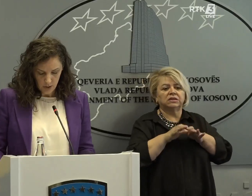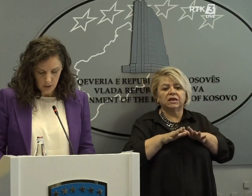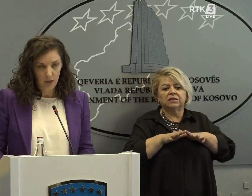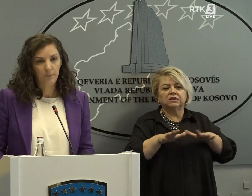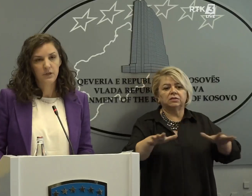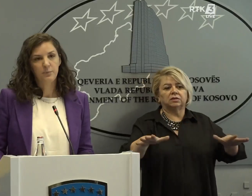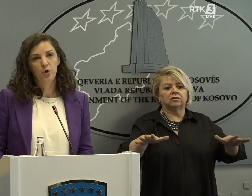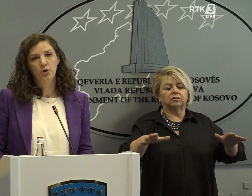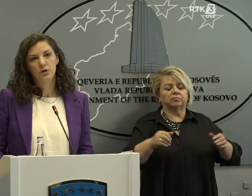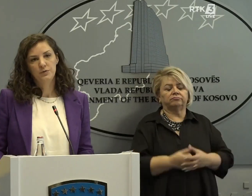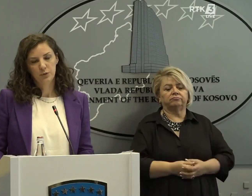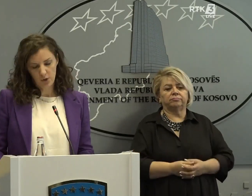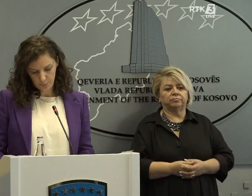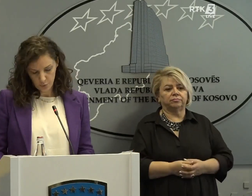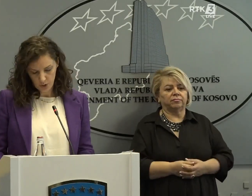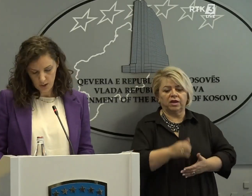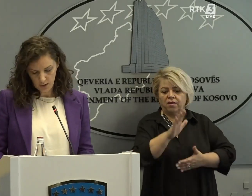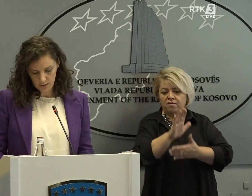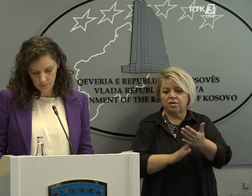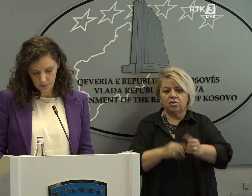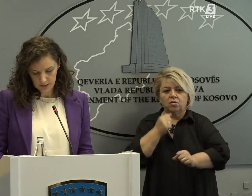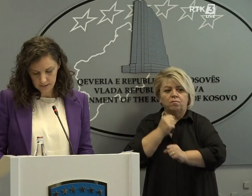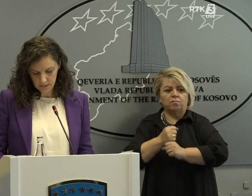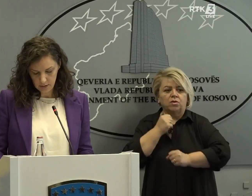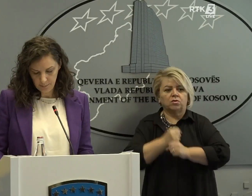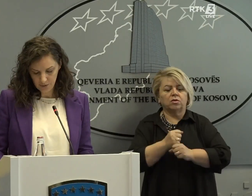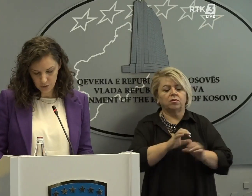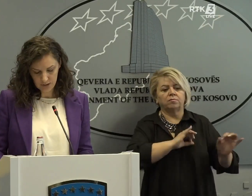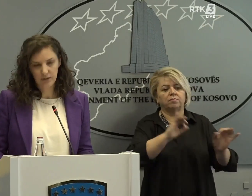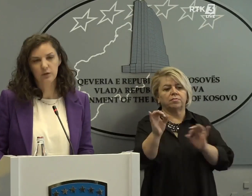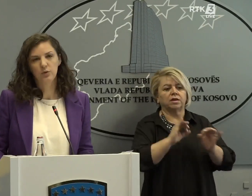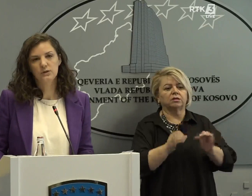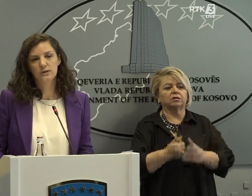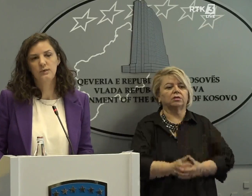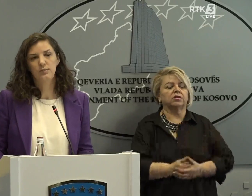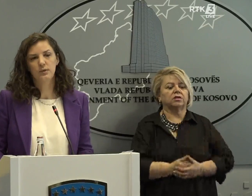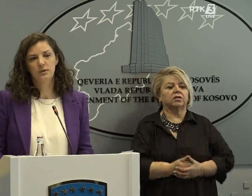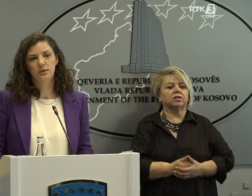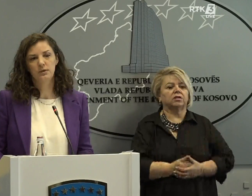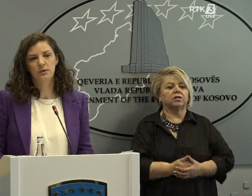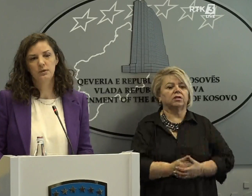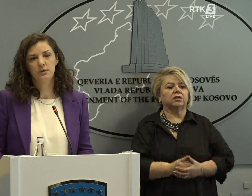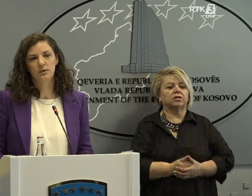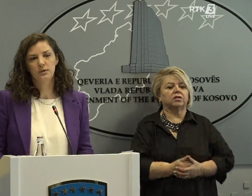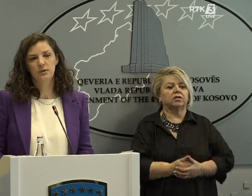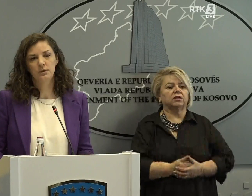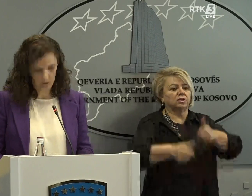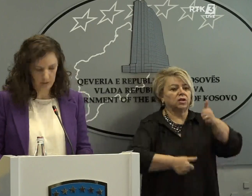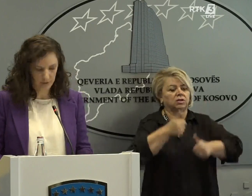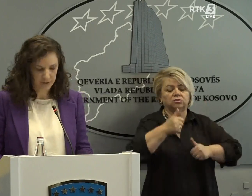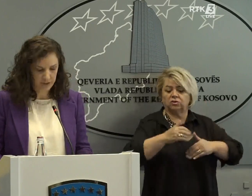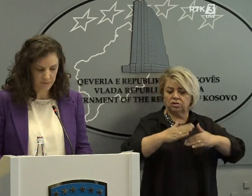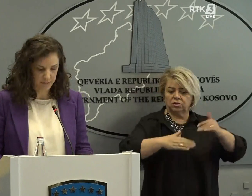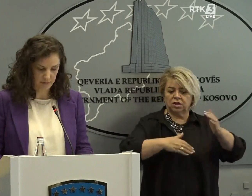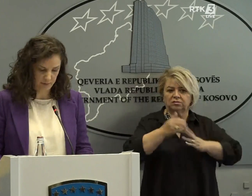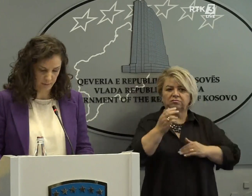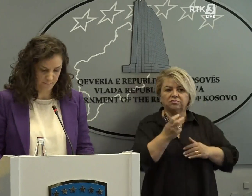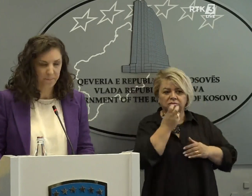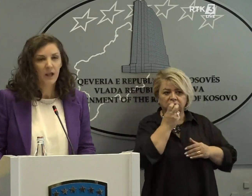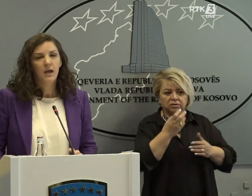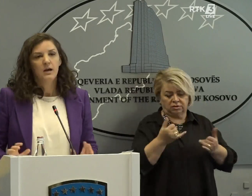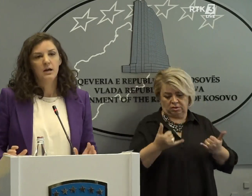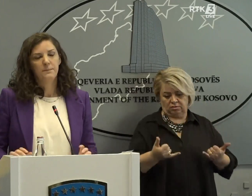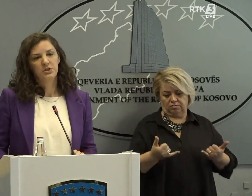transmisionit. Mirpo, është filluar puna edhe në përgatitjen e pakostenderuese për ndërtimin e baterive tani